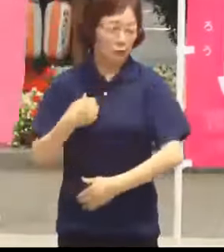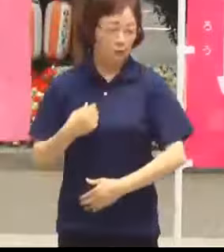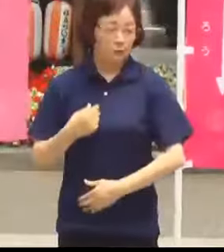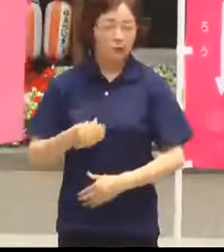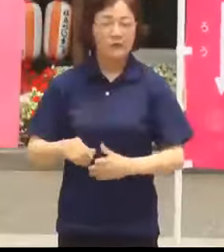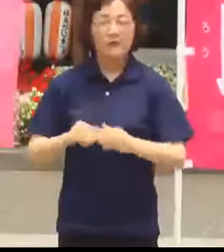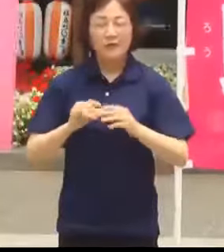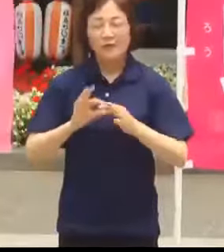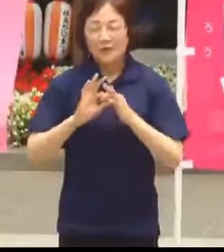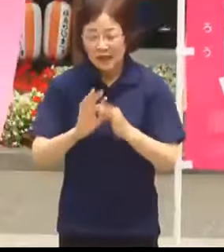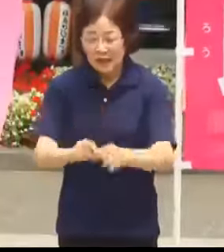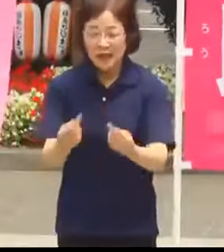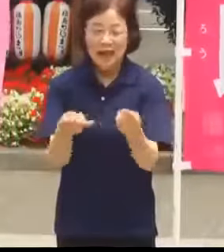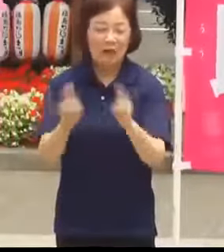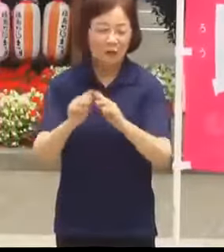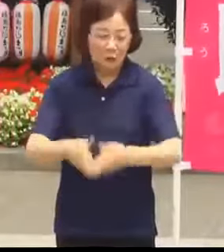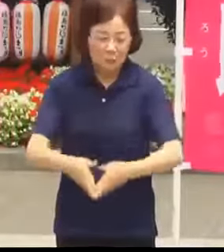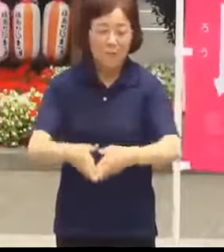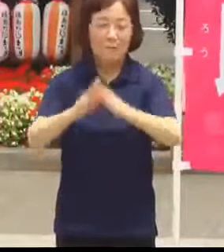旗揚げしたんです